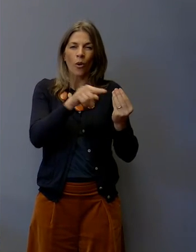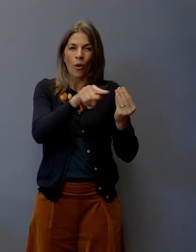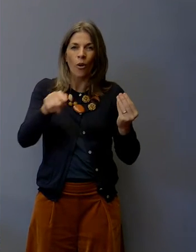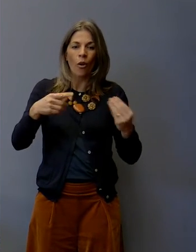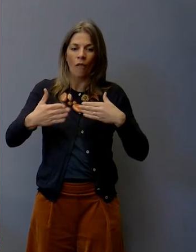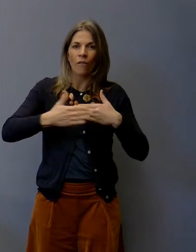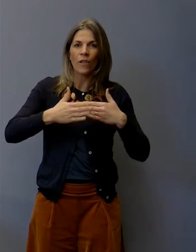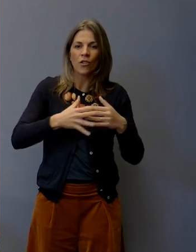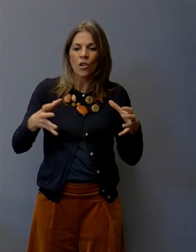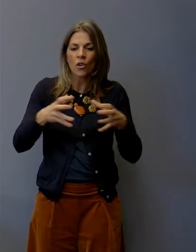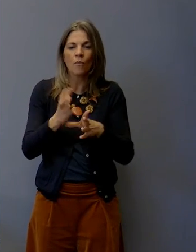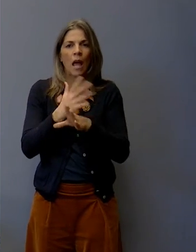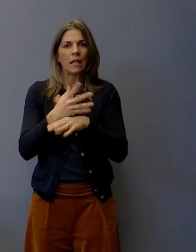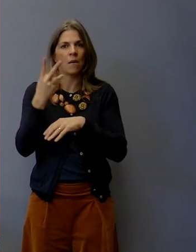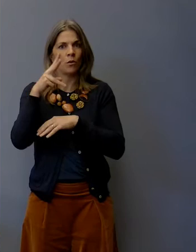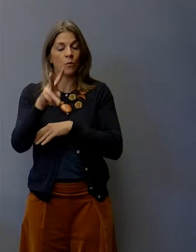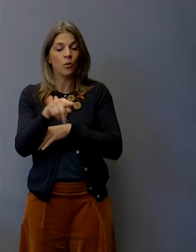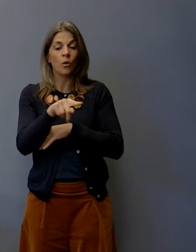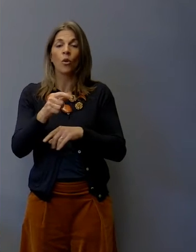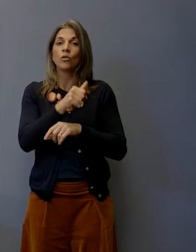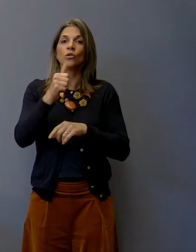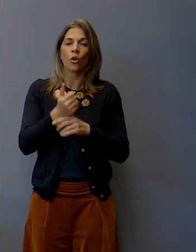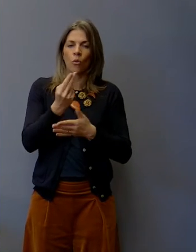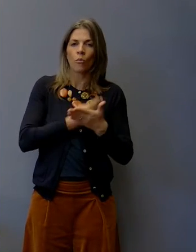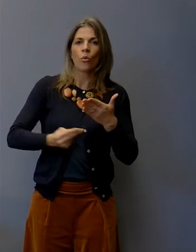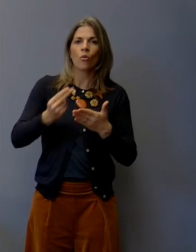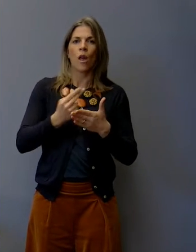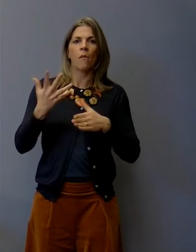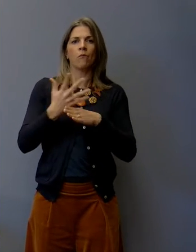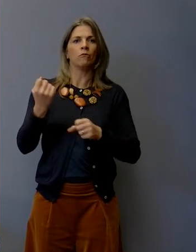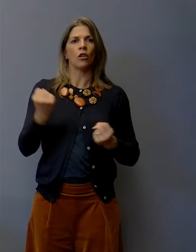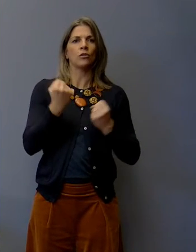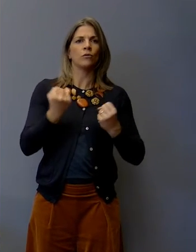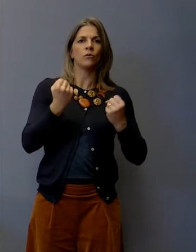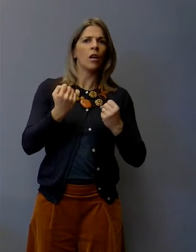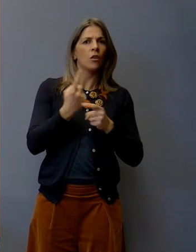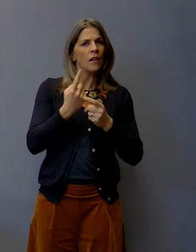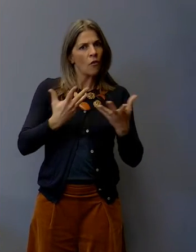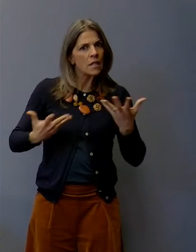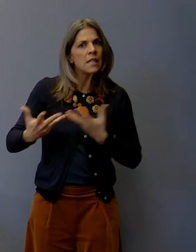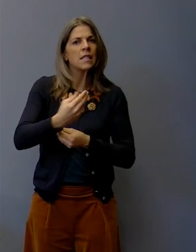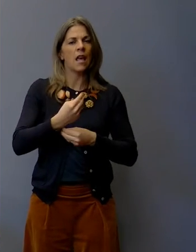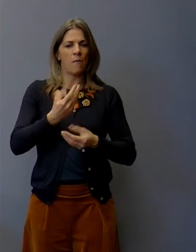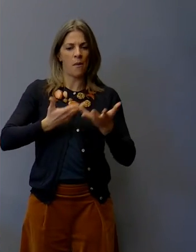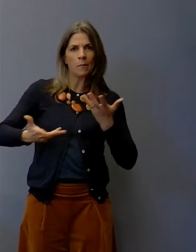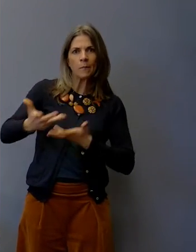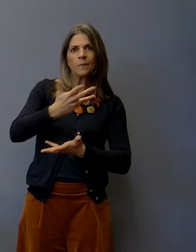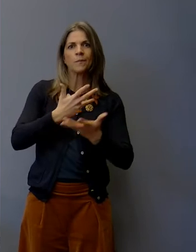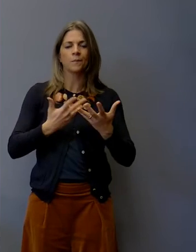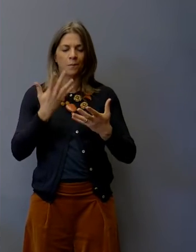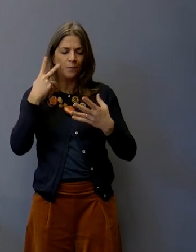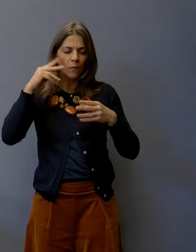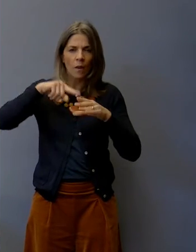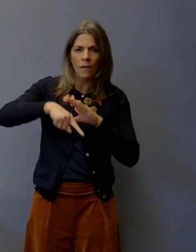soltanto beneficiare di programmi di interventi ma debbono bensì aiutare le istituzioni progettarli di concerto con la strategia per le aree interne